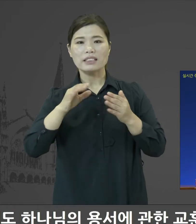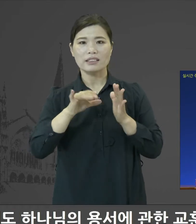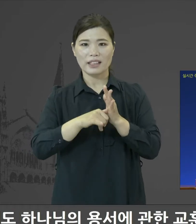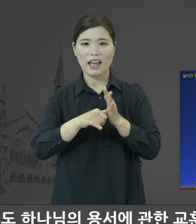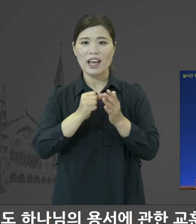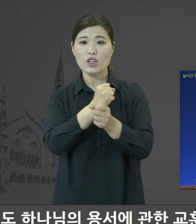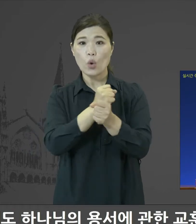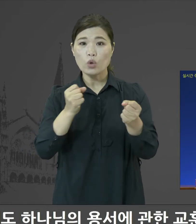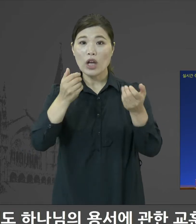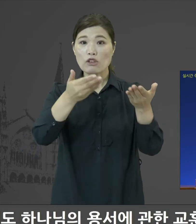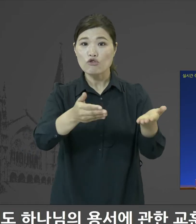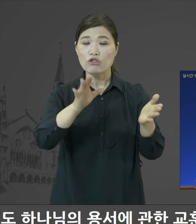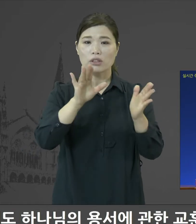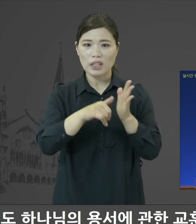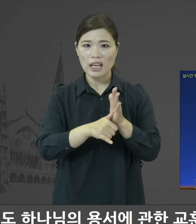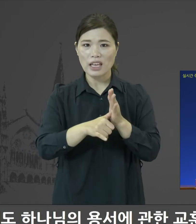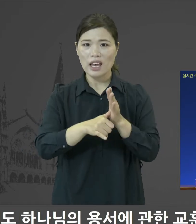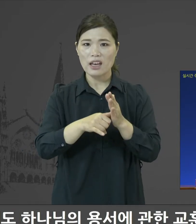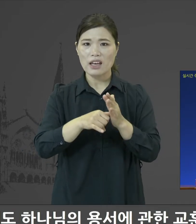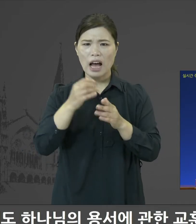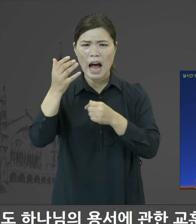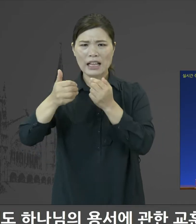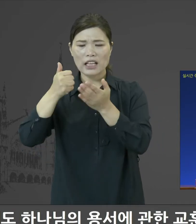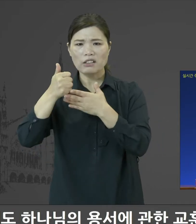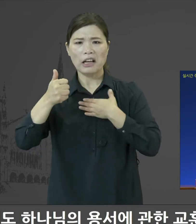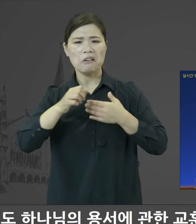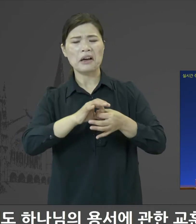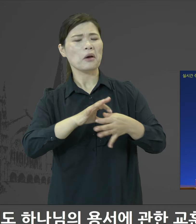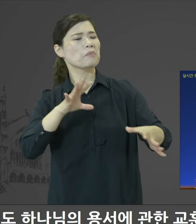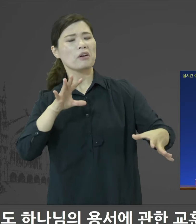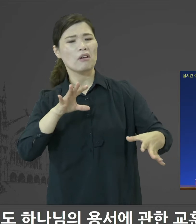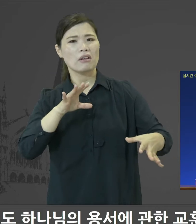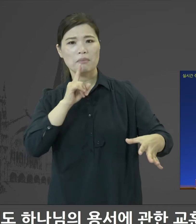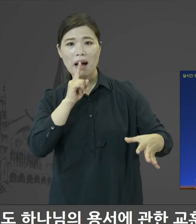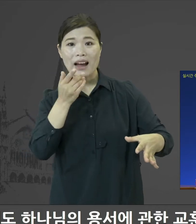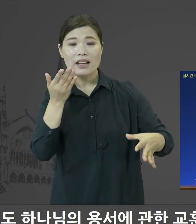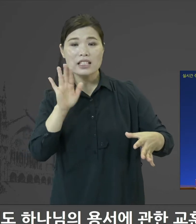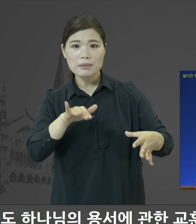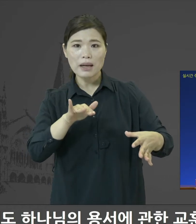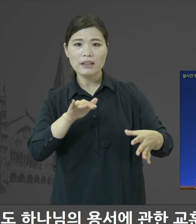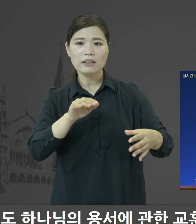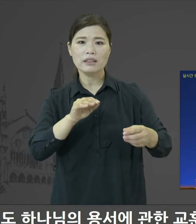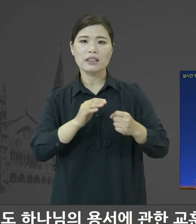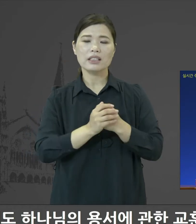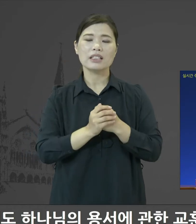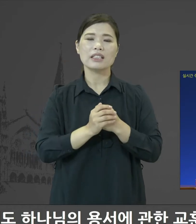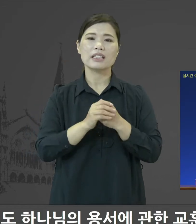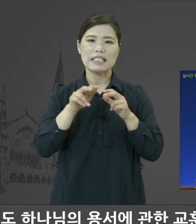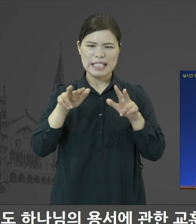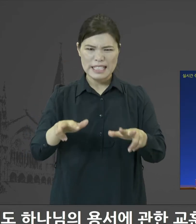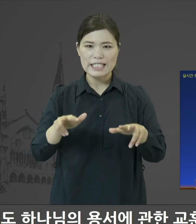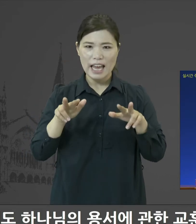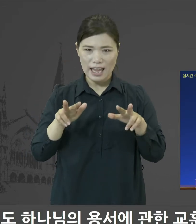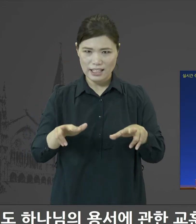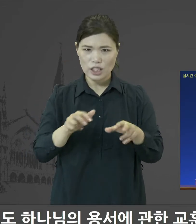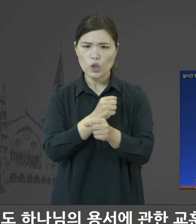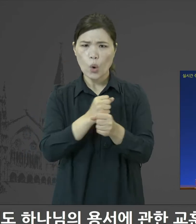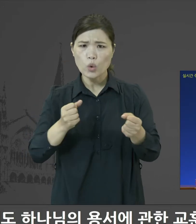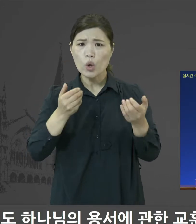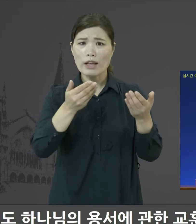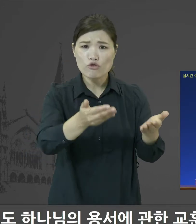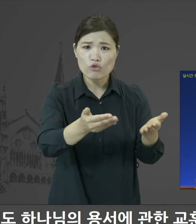나와 상관없던 사람들이 나와 관계가 생기는 것을, 이전에는 내 백성이 아니더니 이제는